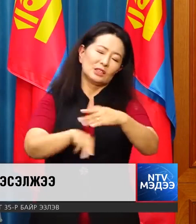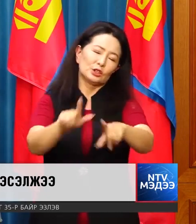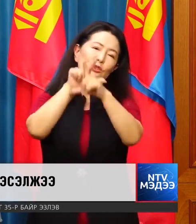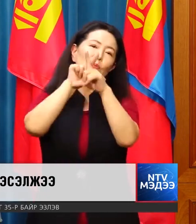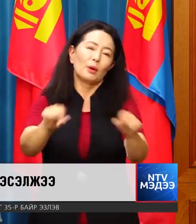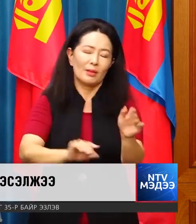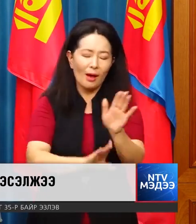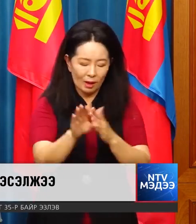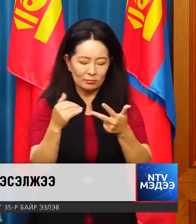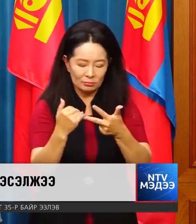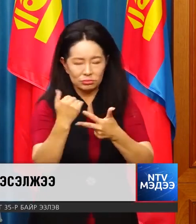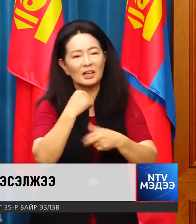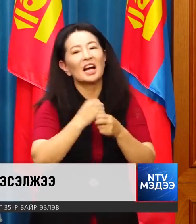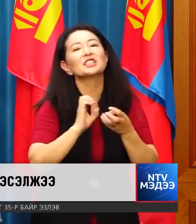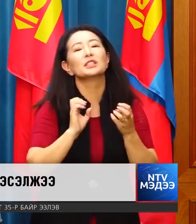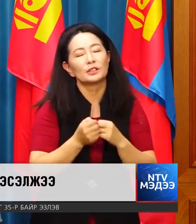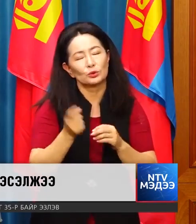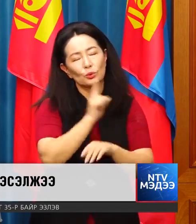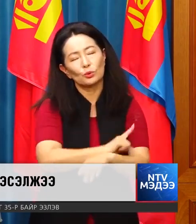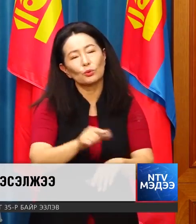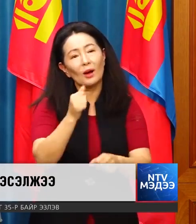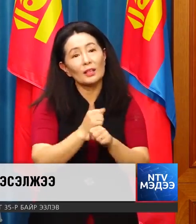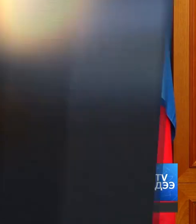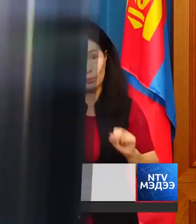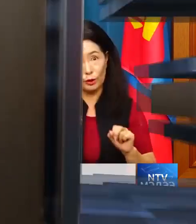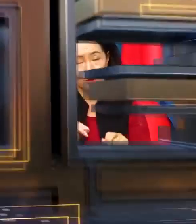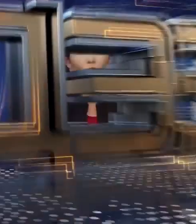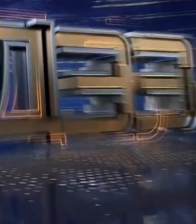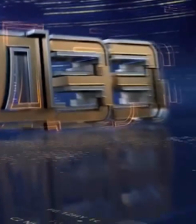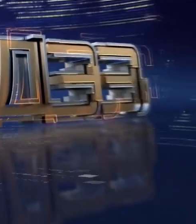анхны алхам бол хийгдсэн ийм одоо үр дүнтэй ажил боллоо гэж бас хэлж байна.